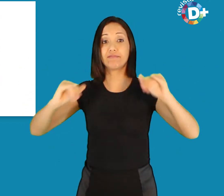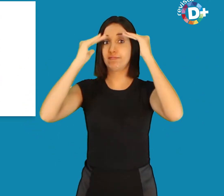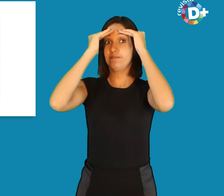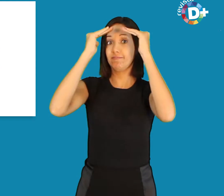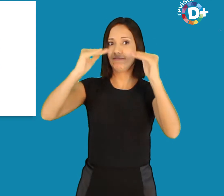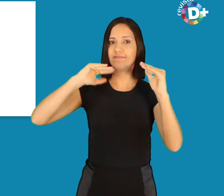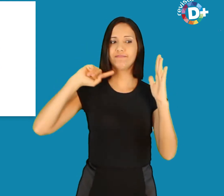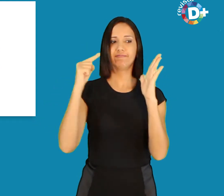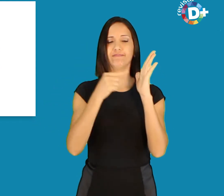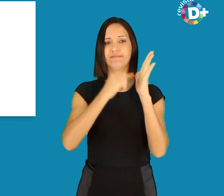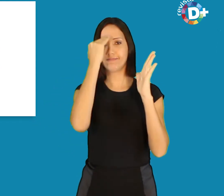fi